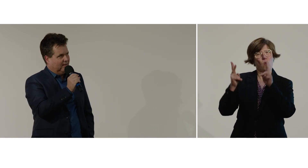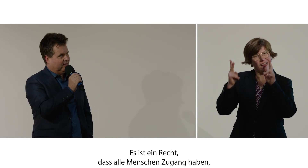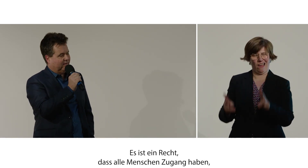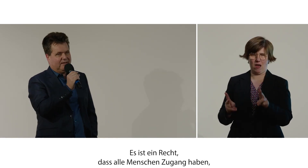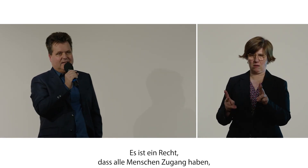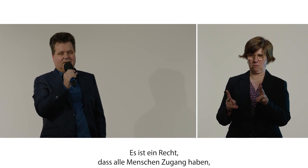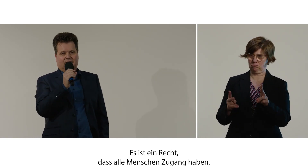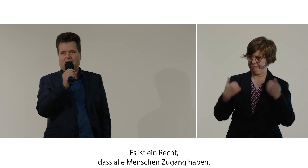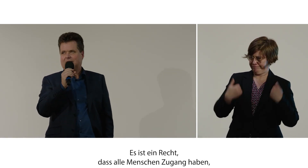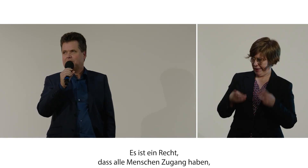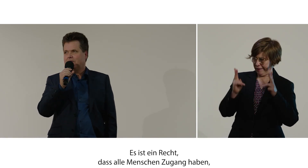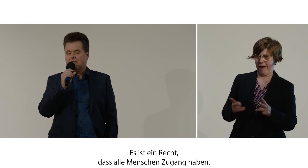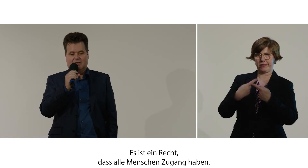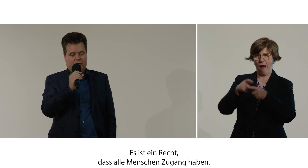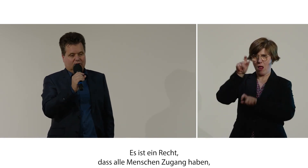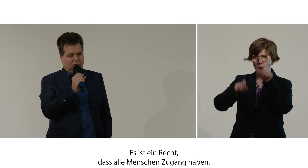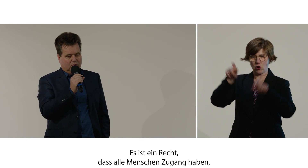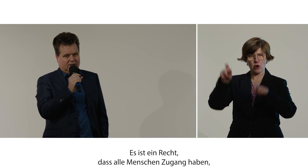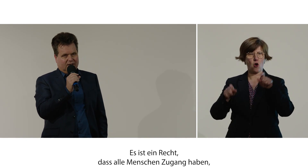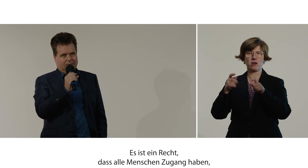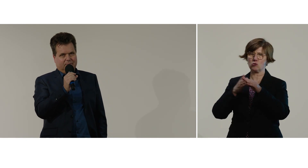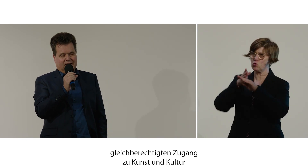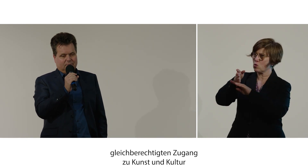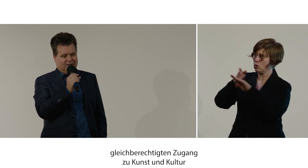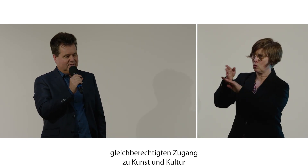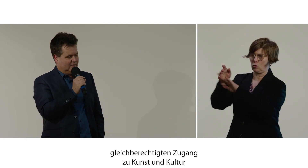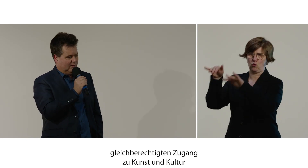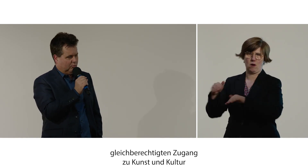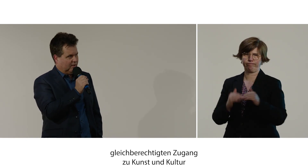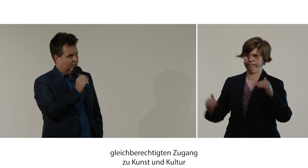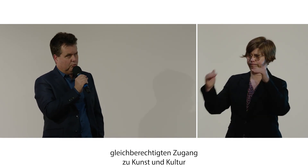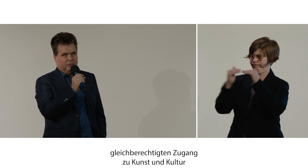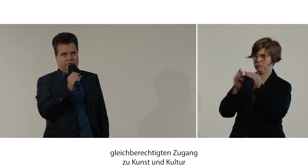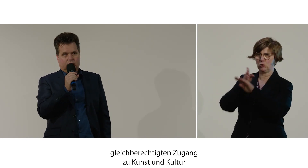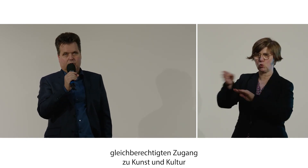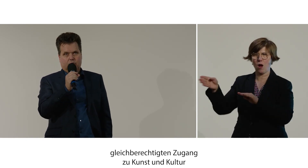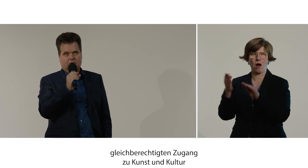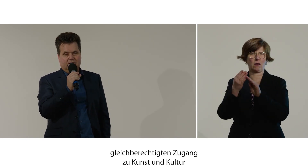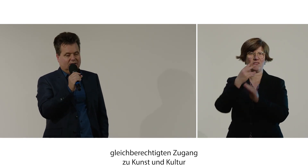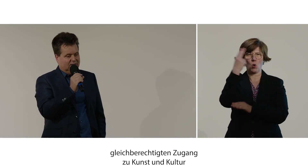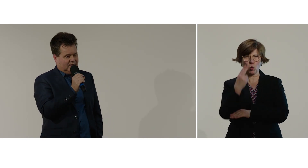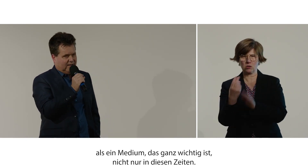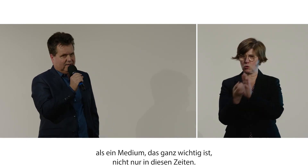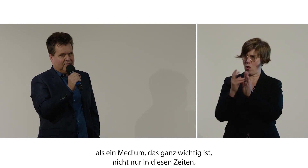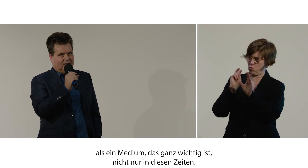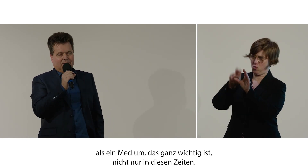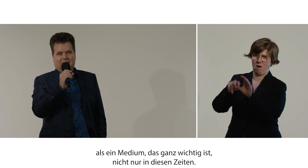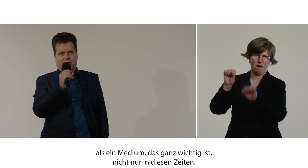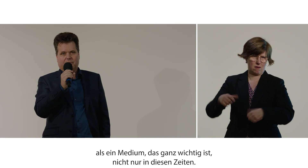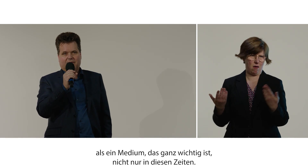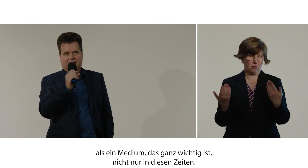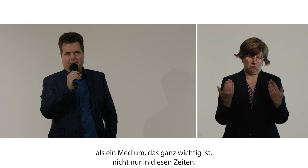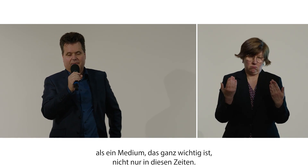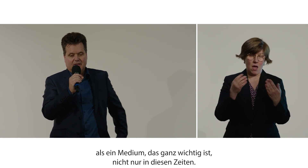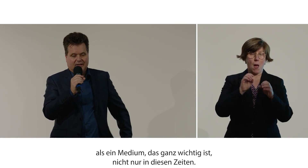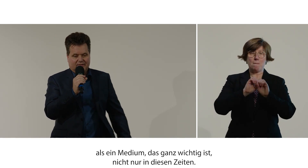Es ist ein Recht, dass alle Menschen natürlich Zugang haben, gleichberechtigten Zugang zu Kunst und Kultur als ein